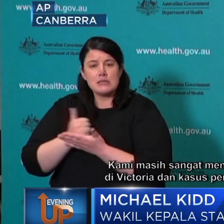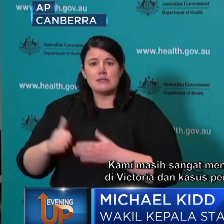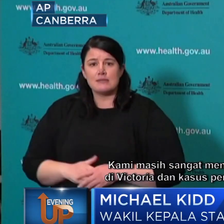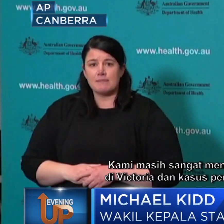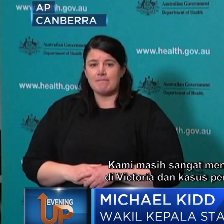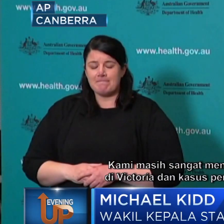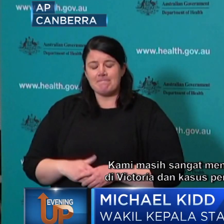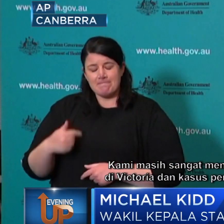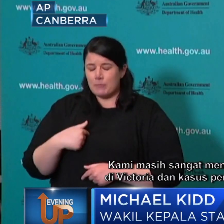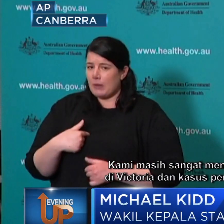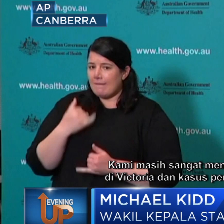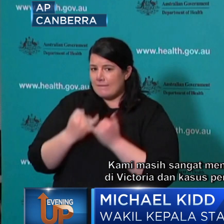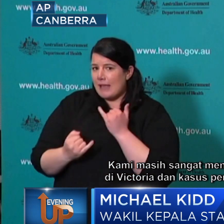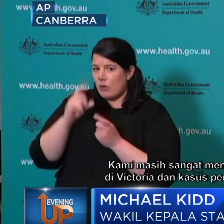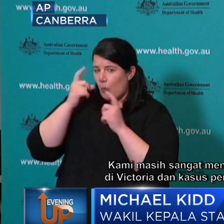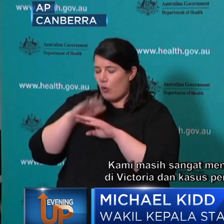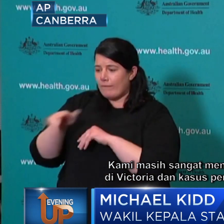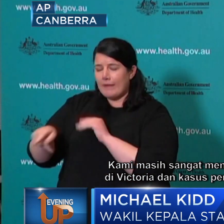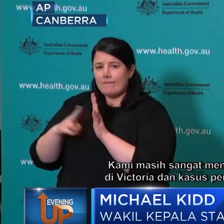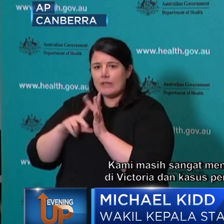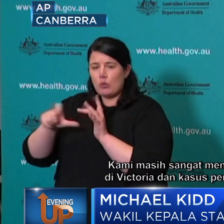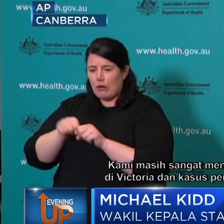sentence about each